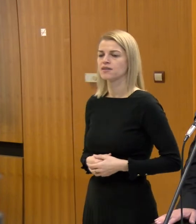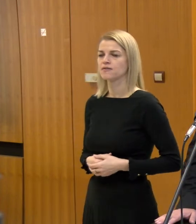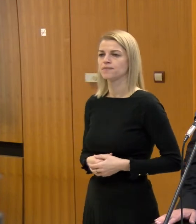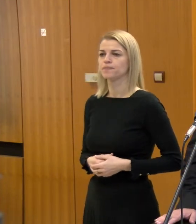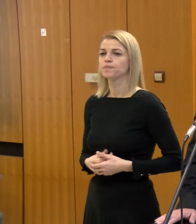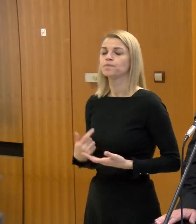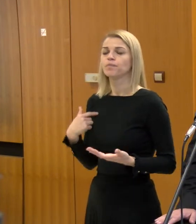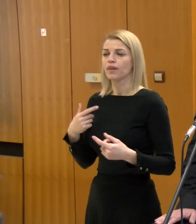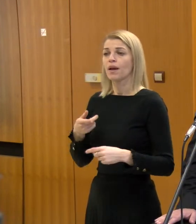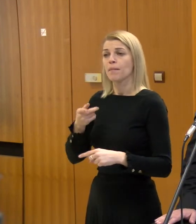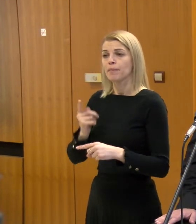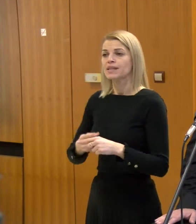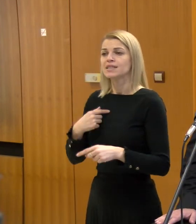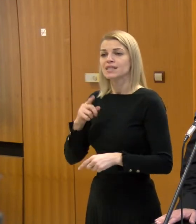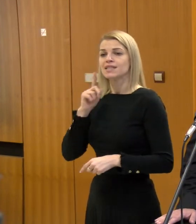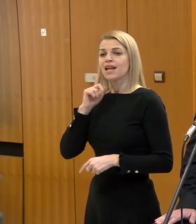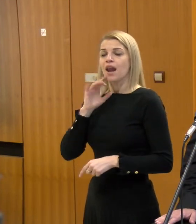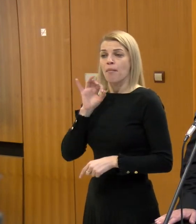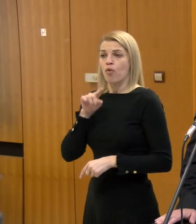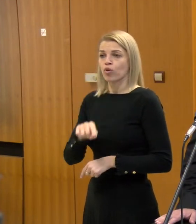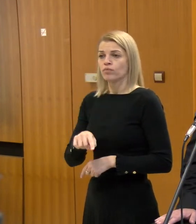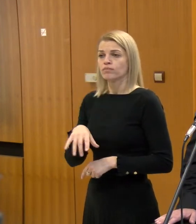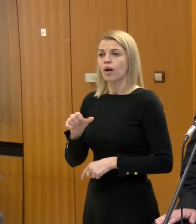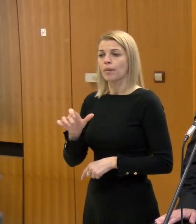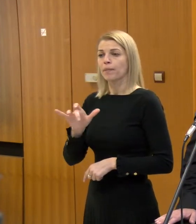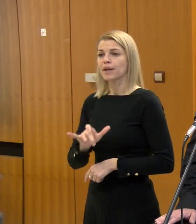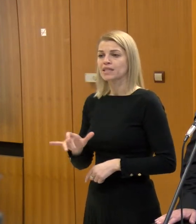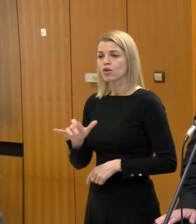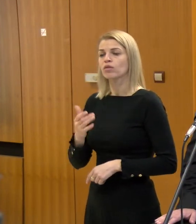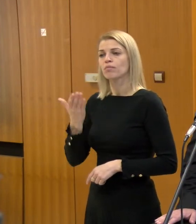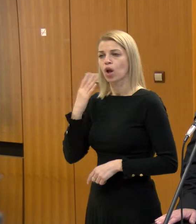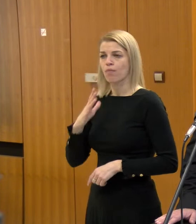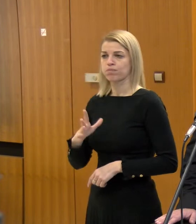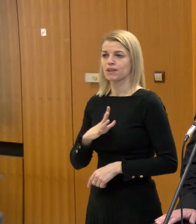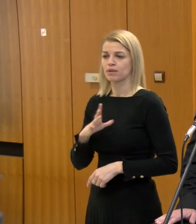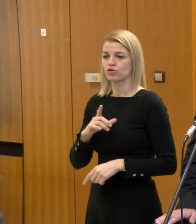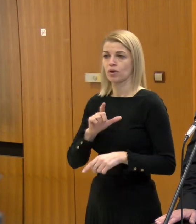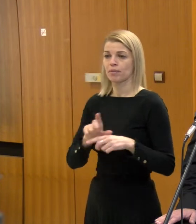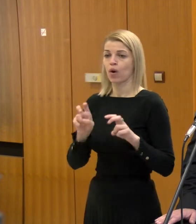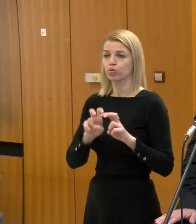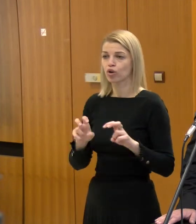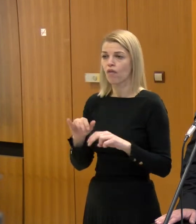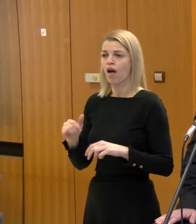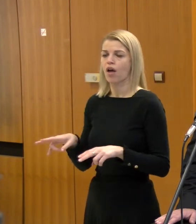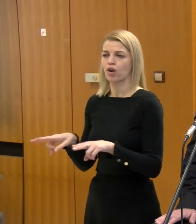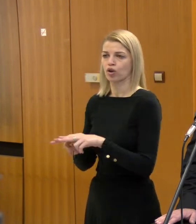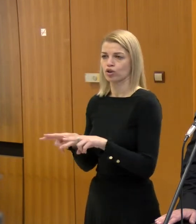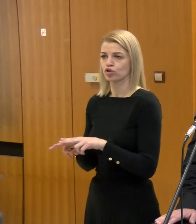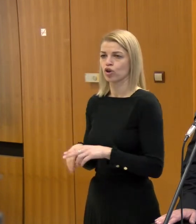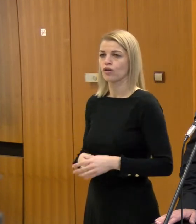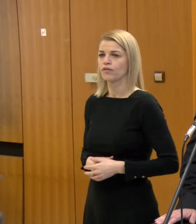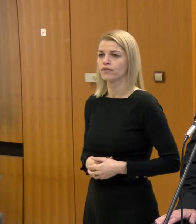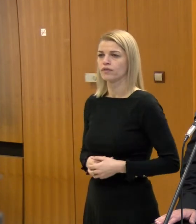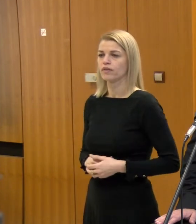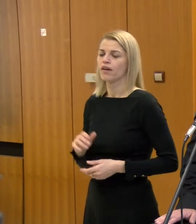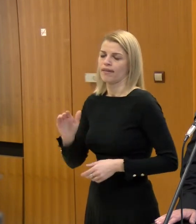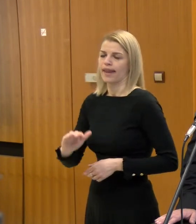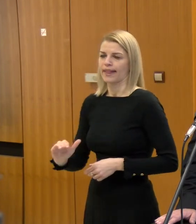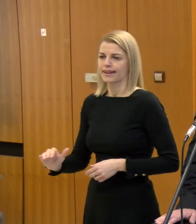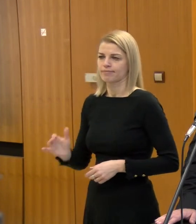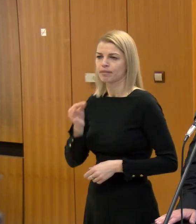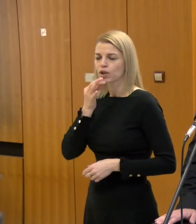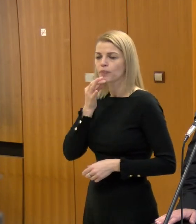Ja presne sa starám o to, aby ten priestor bol bezpečný aj pre učiteľov, aj pre rodičov, aj pre